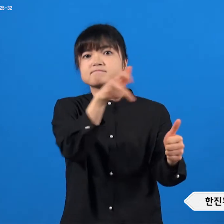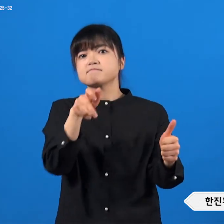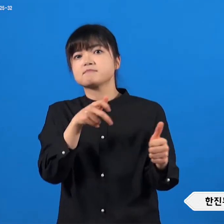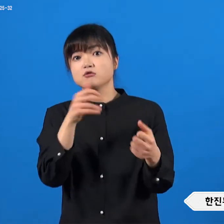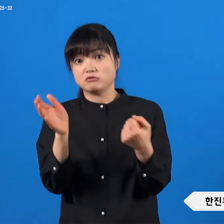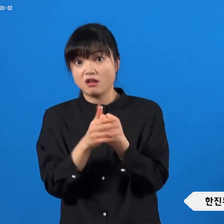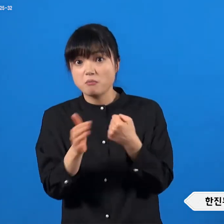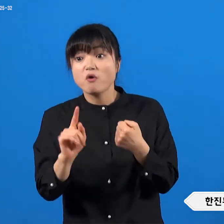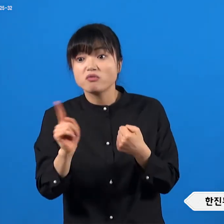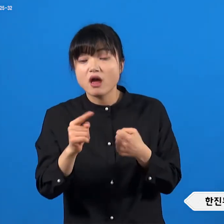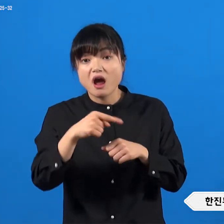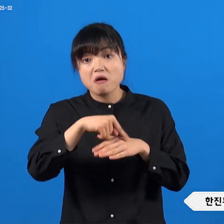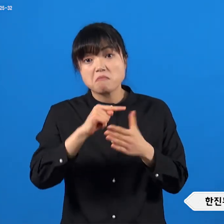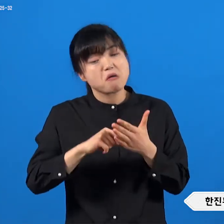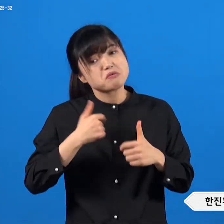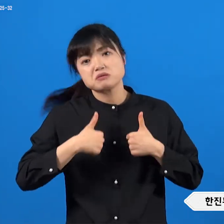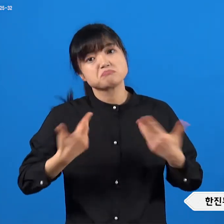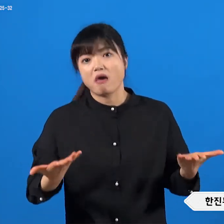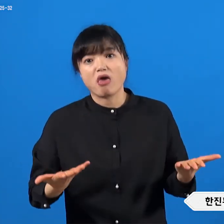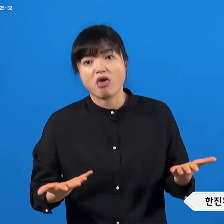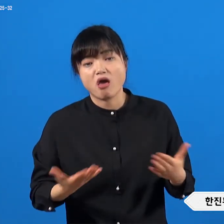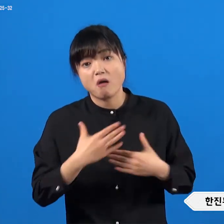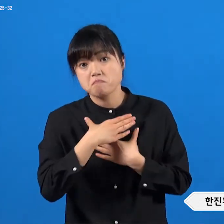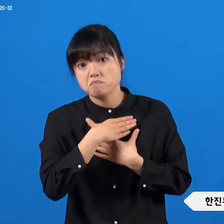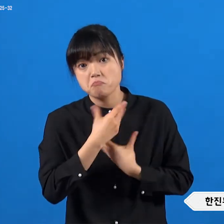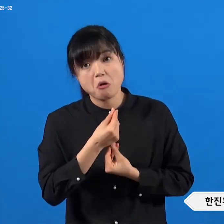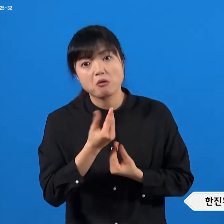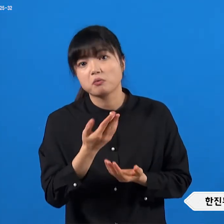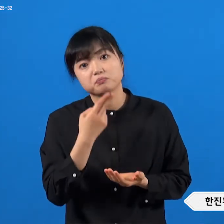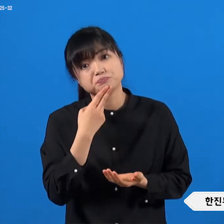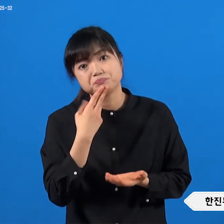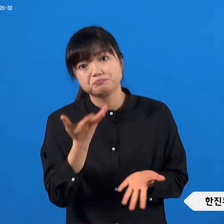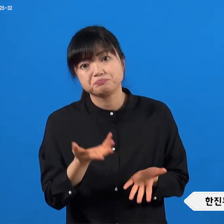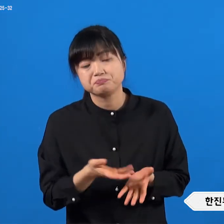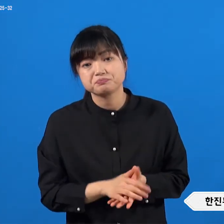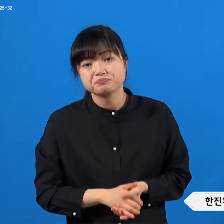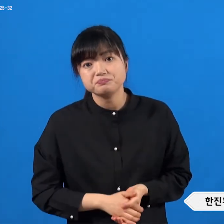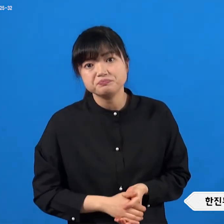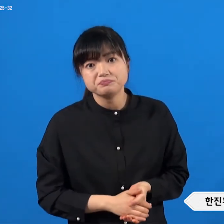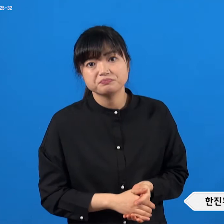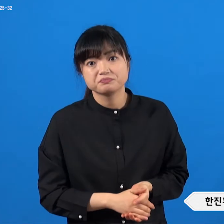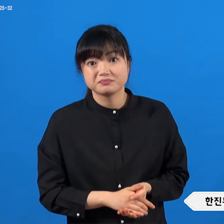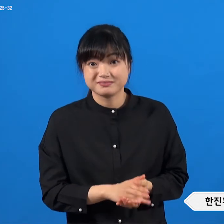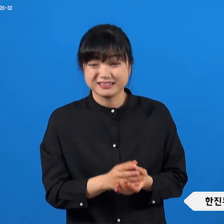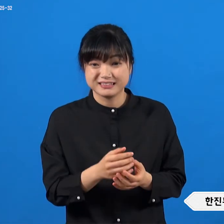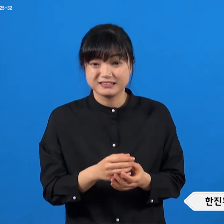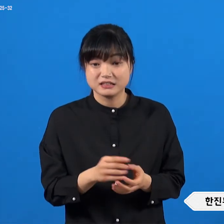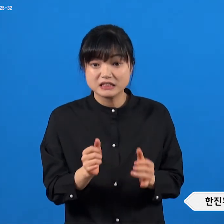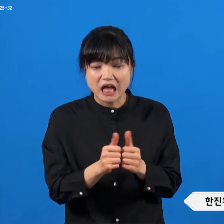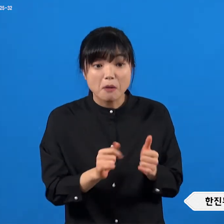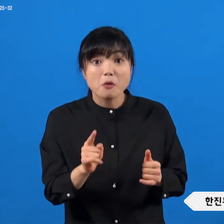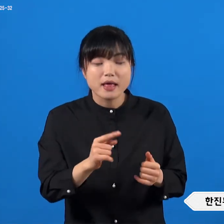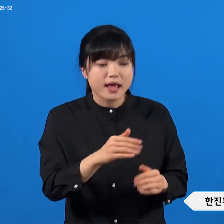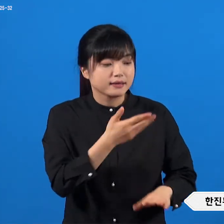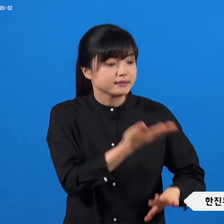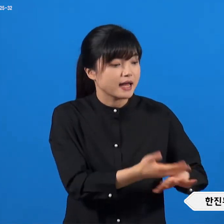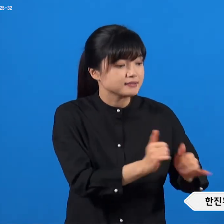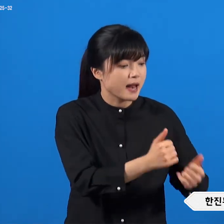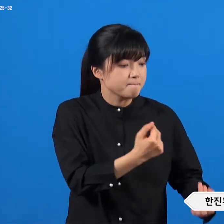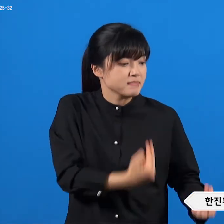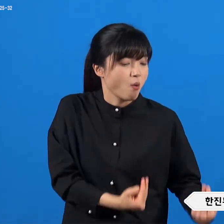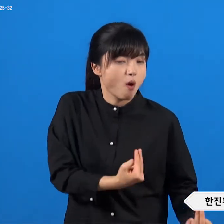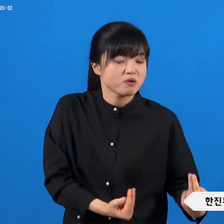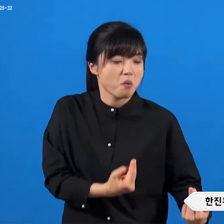그렇게 살피기 때문에 마음에 기쁨이 없고 평안이 없습니다. 또 그런 사람들은 늘 비교를 하지